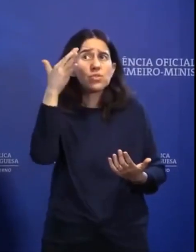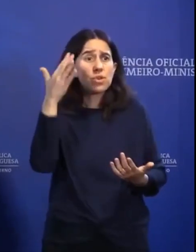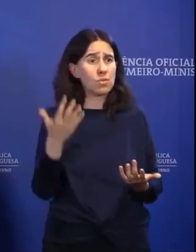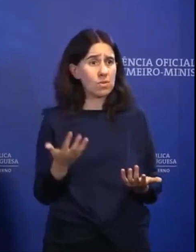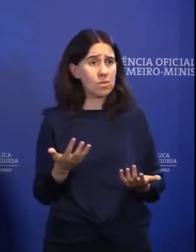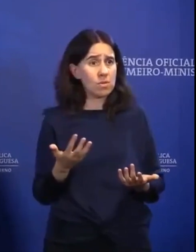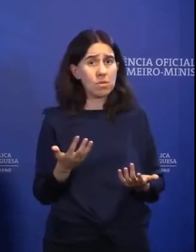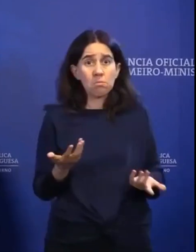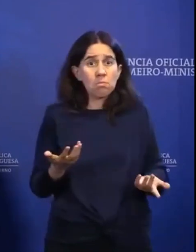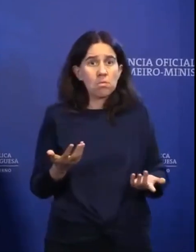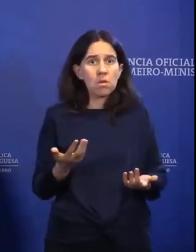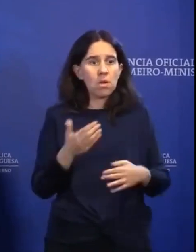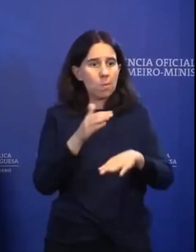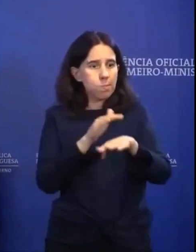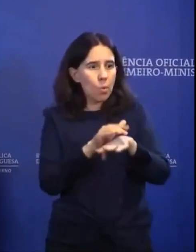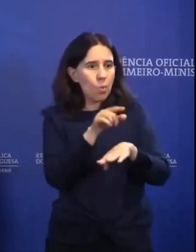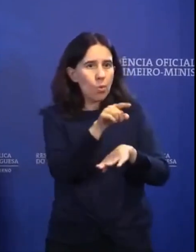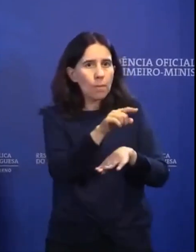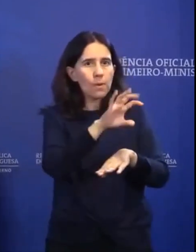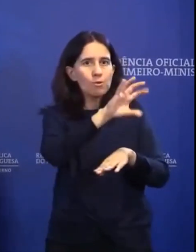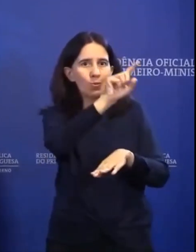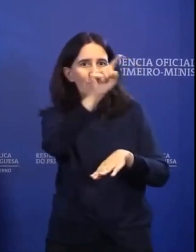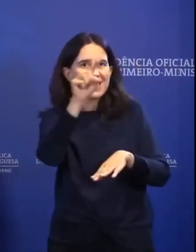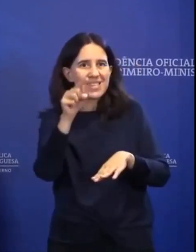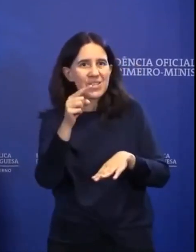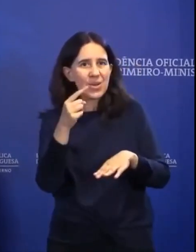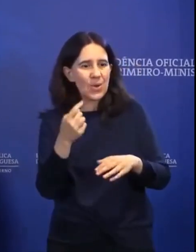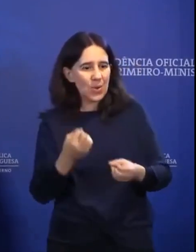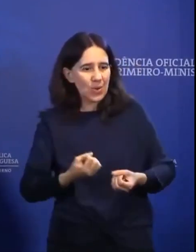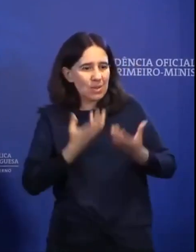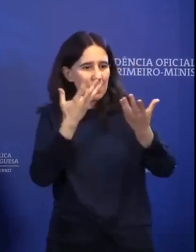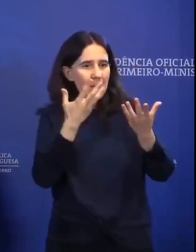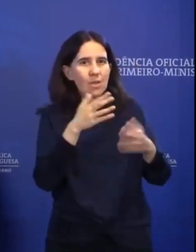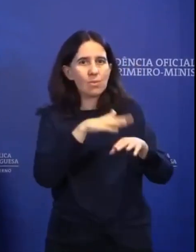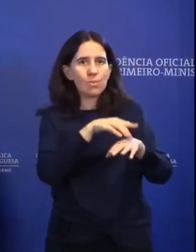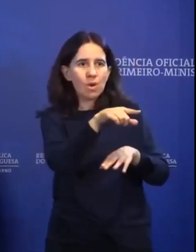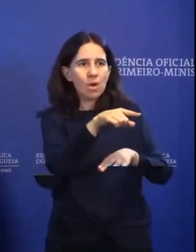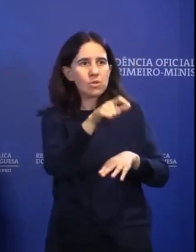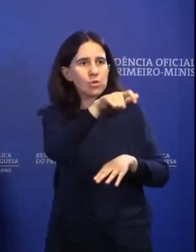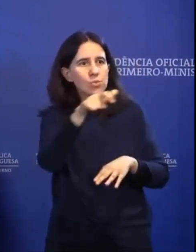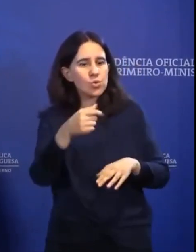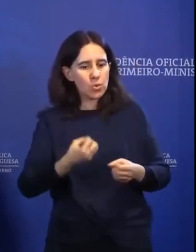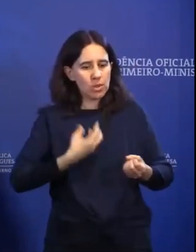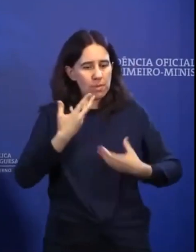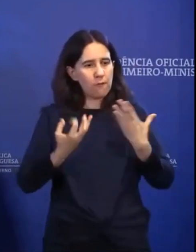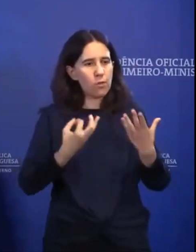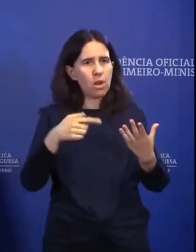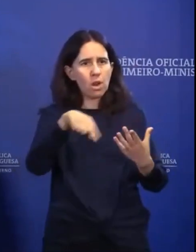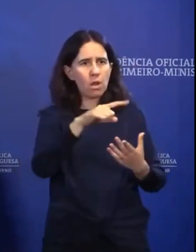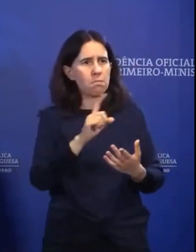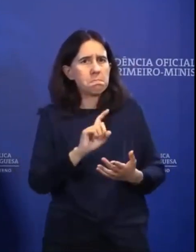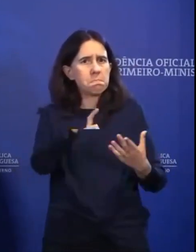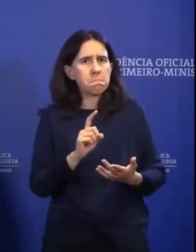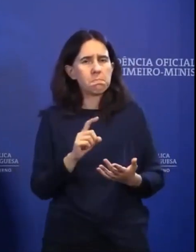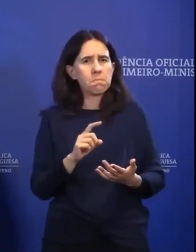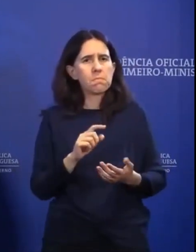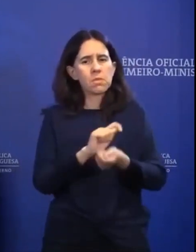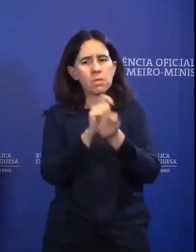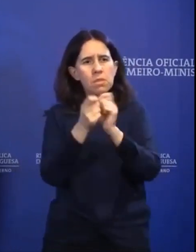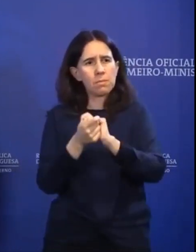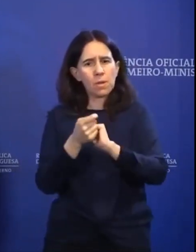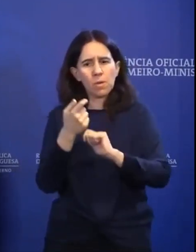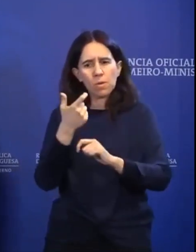no estrangeiro e não podemos culpar esses pelos países onde são contaminados por terem sido para vocês terem sido contaminados não podemos